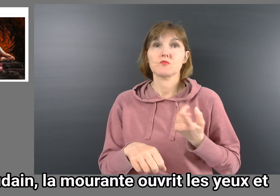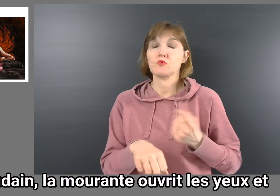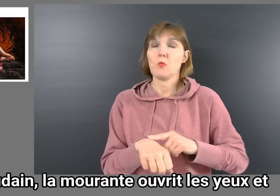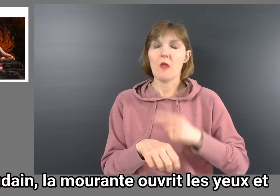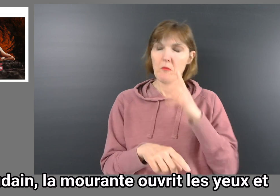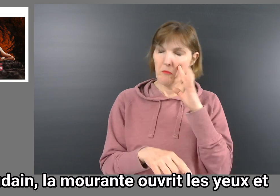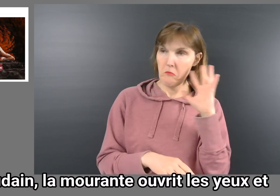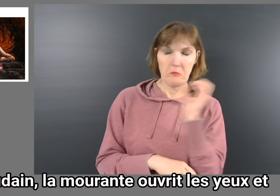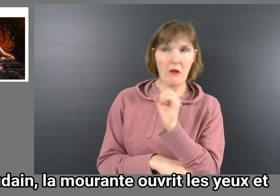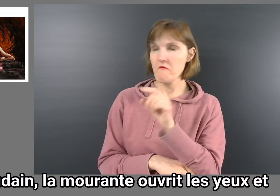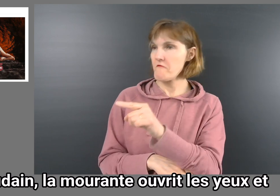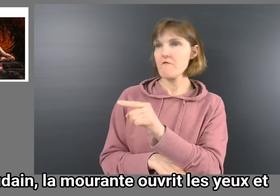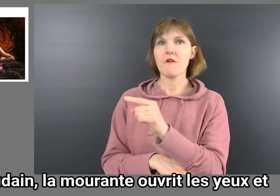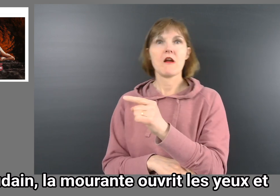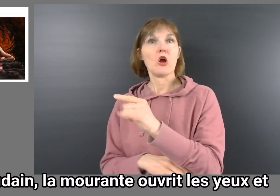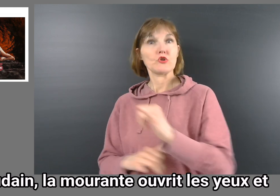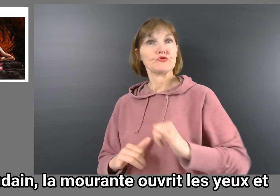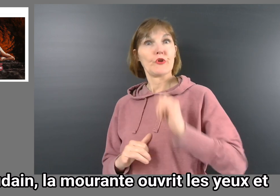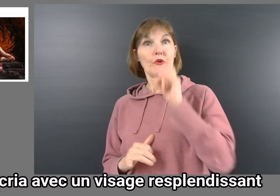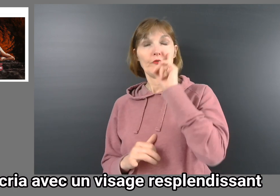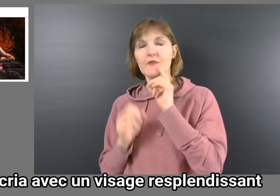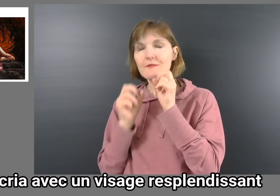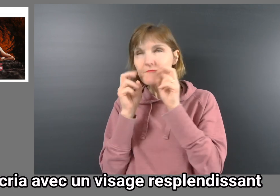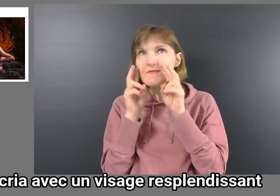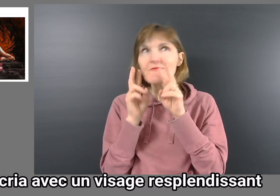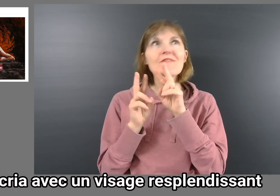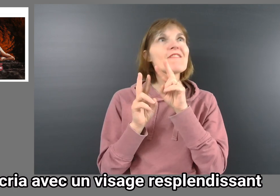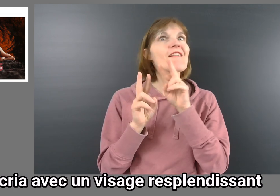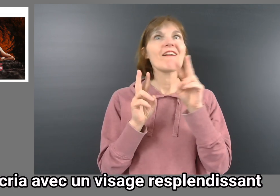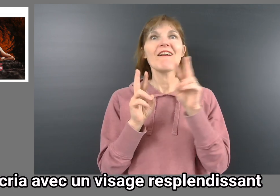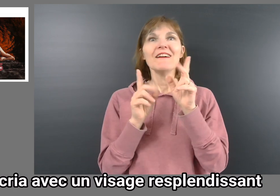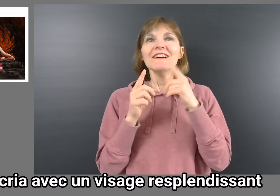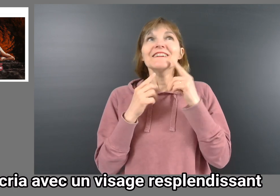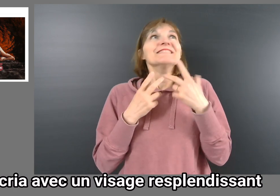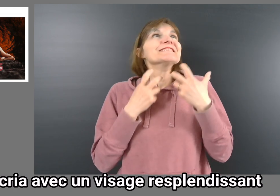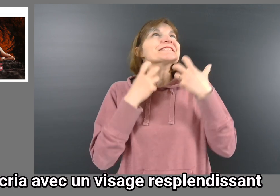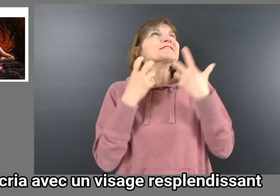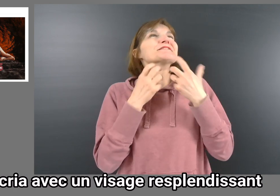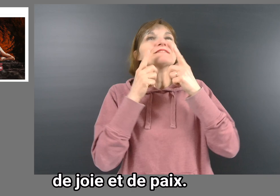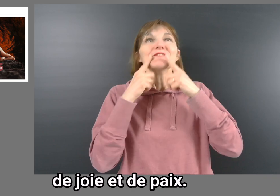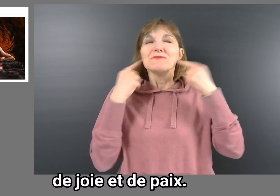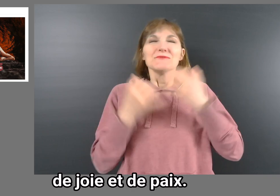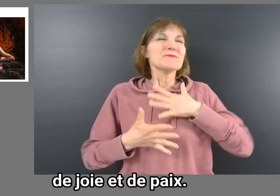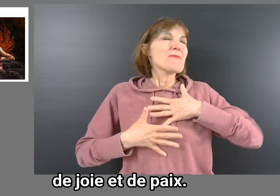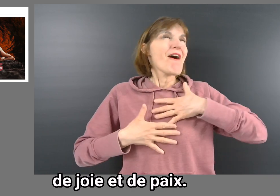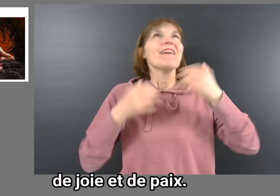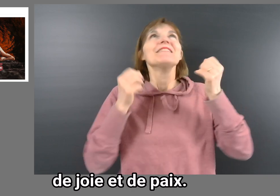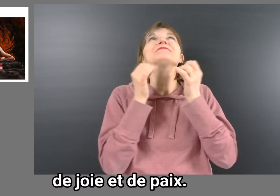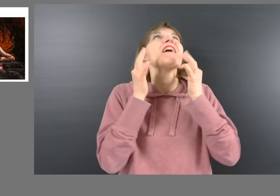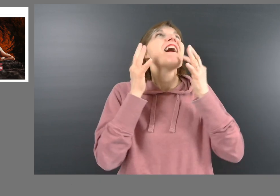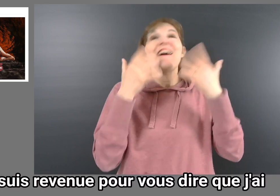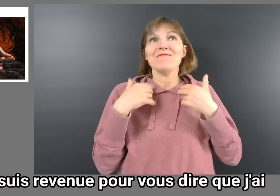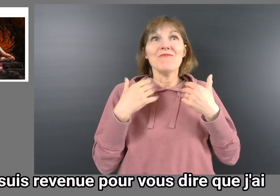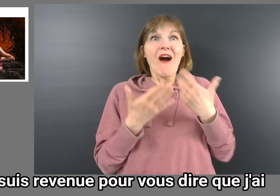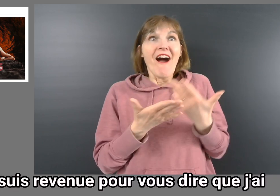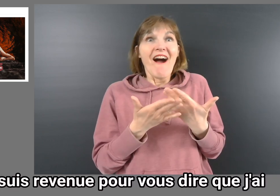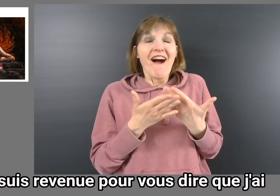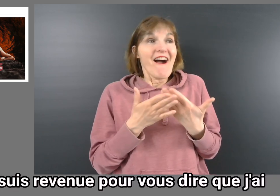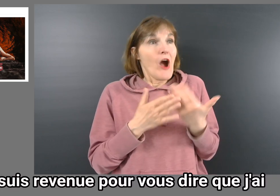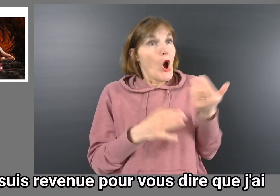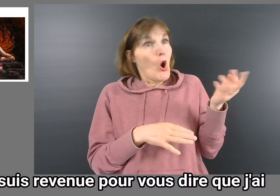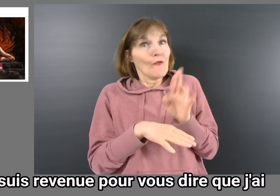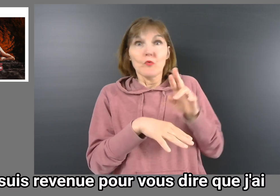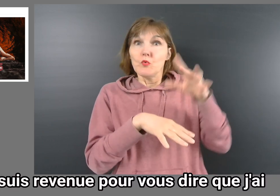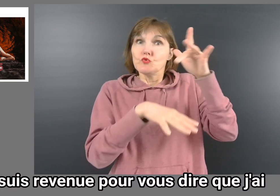Soudain, la mourante ouvrit les yeux et s'écria avec un visage resplendissant de joie et de paix, « Je suis revenu pour